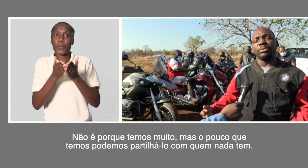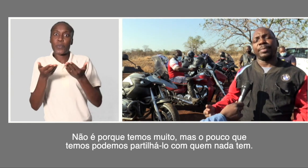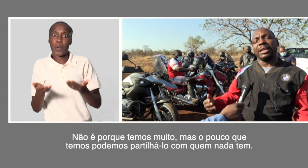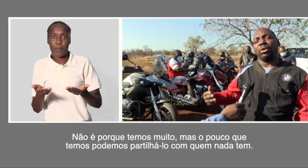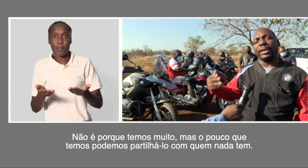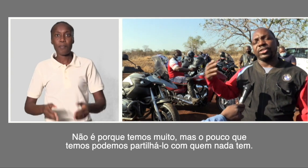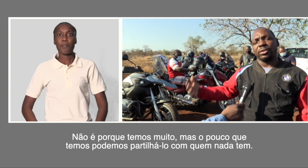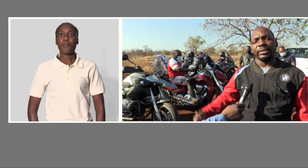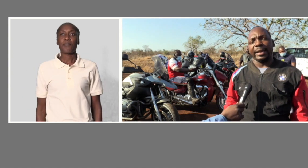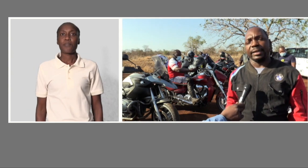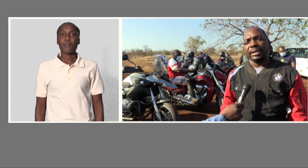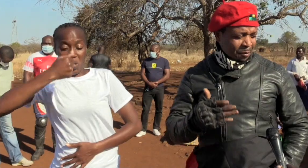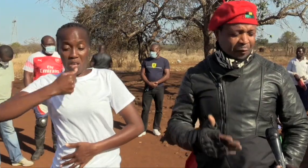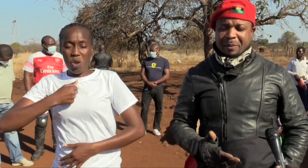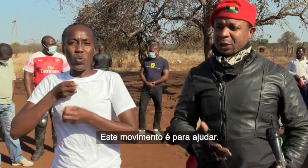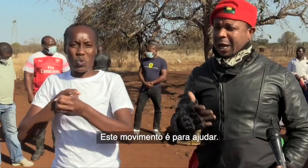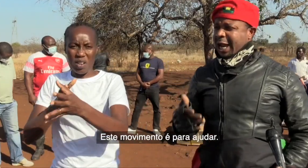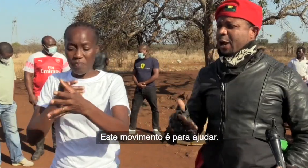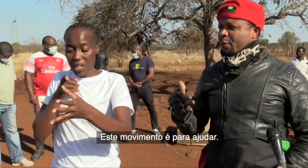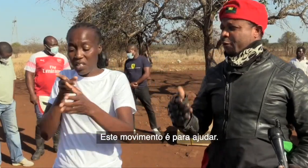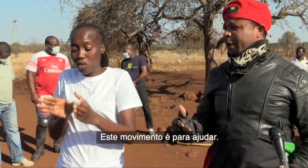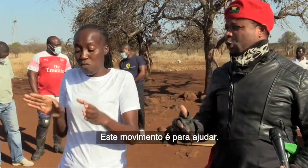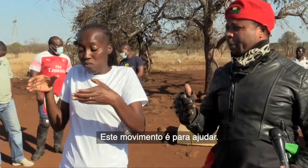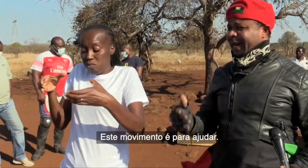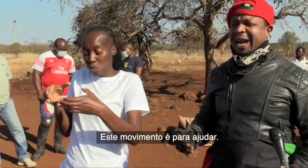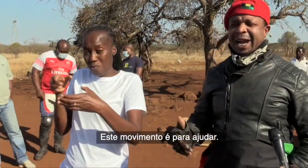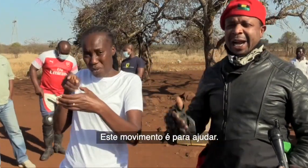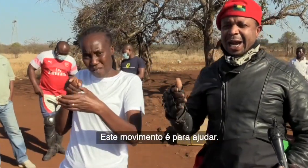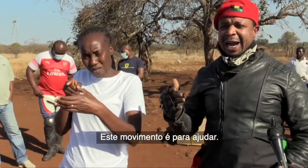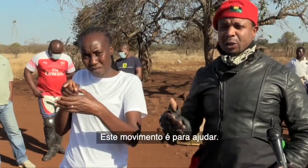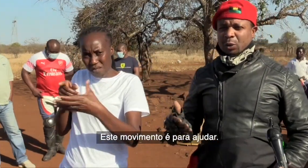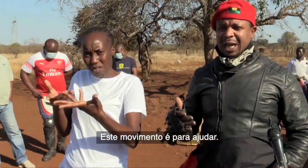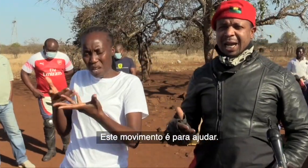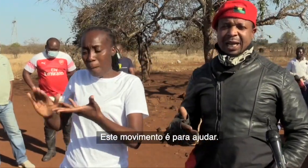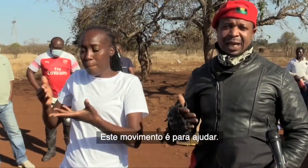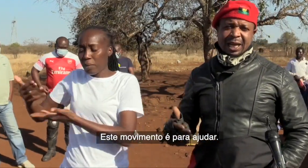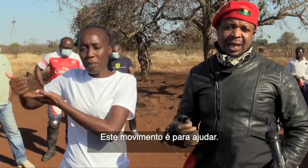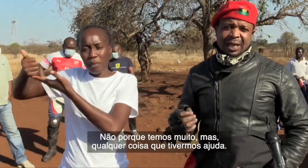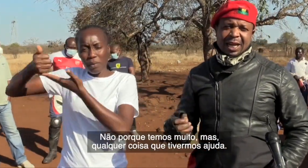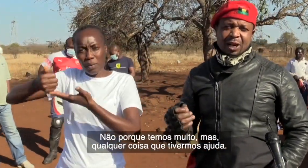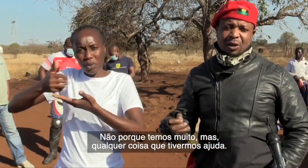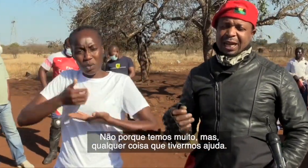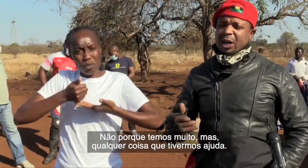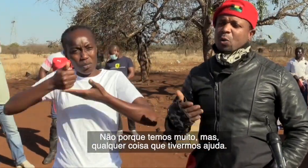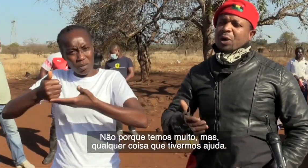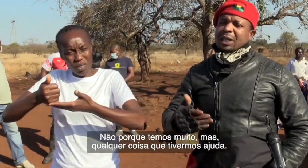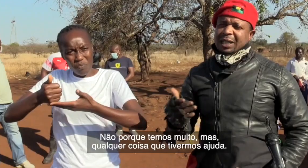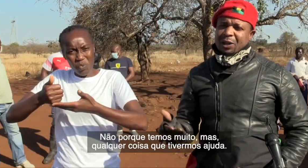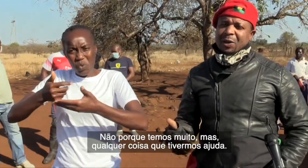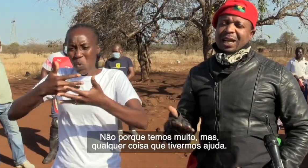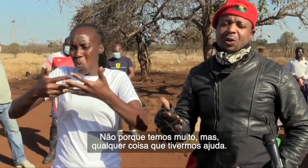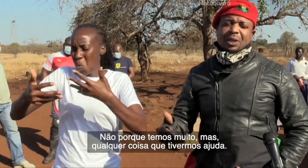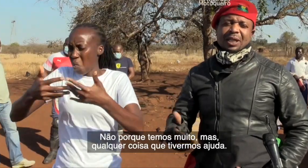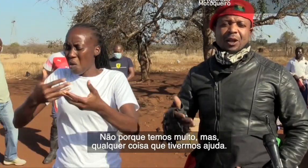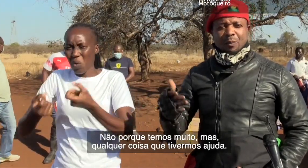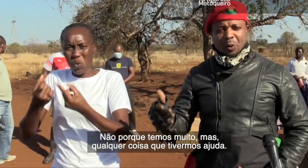nós temos podemos perder com aqueles que não têm. O movimento é um movimento para ajudar qualquer coisa que não se